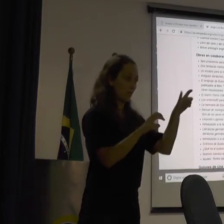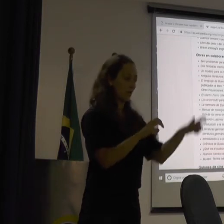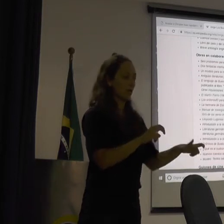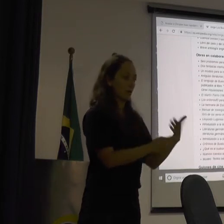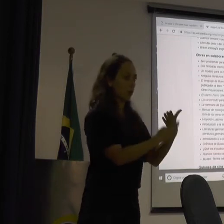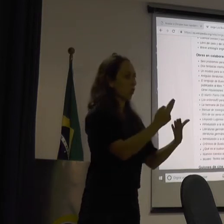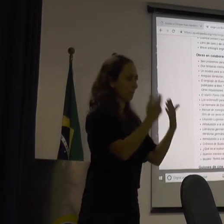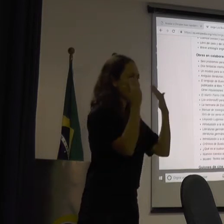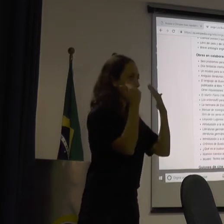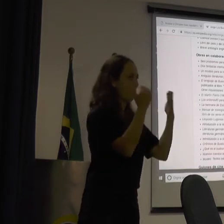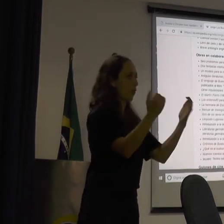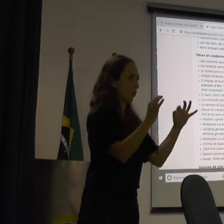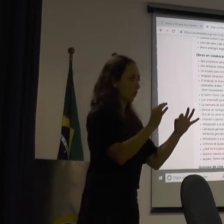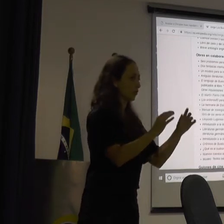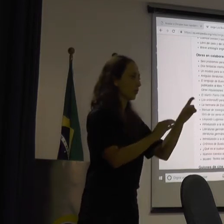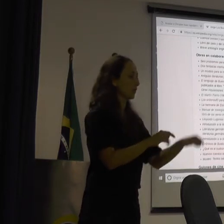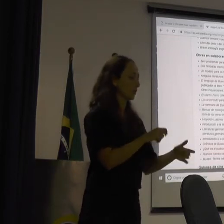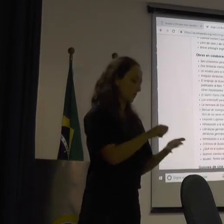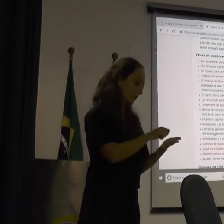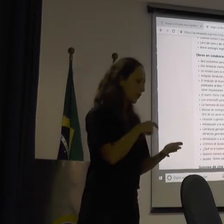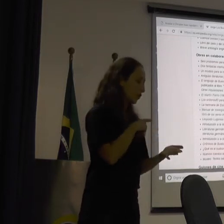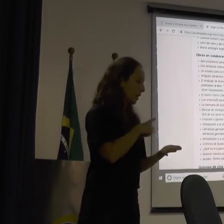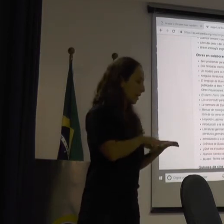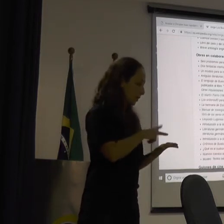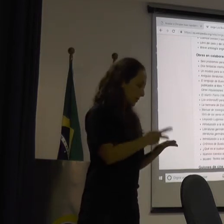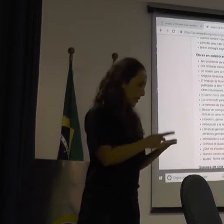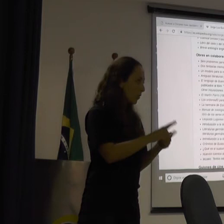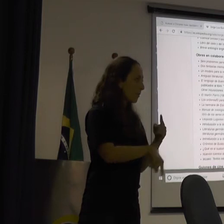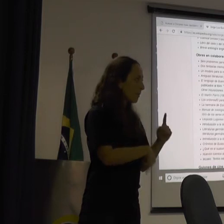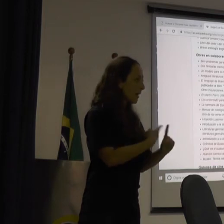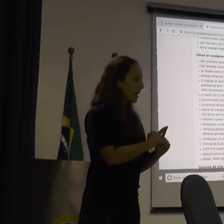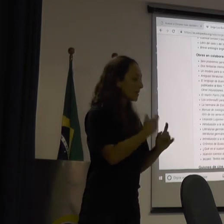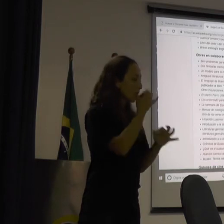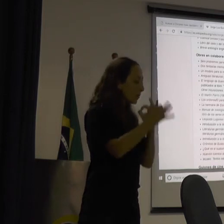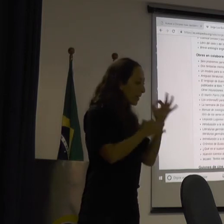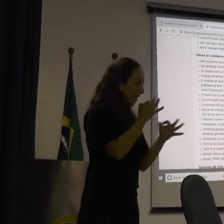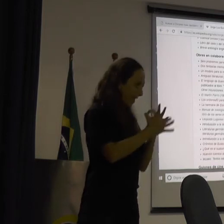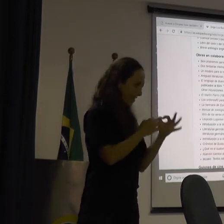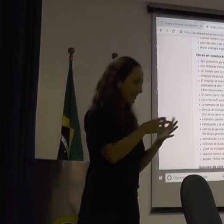mais, traduzidas e anotadas. Está no Museu do Borges.